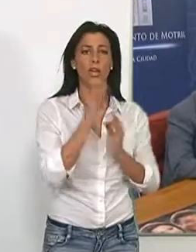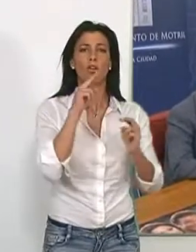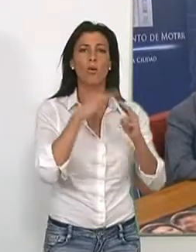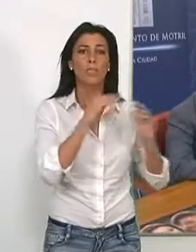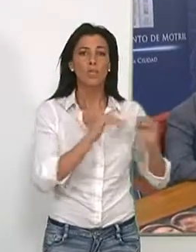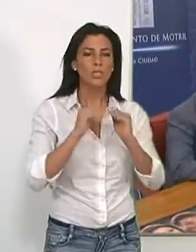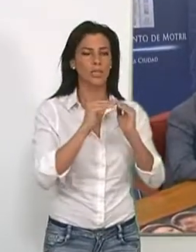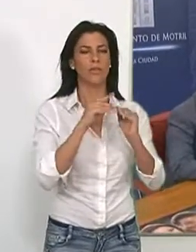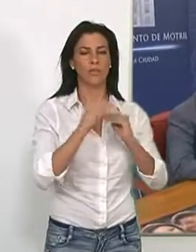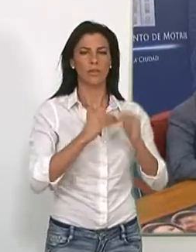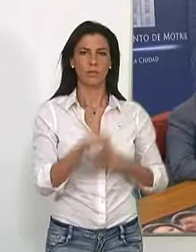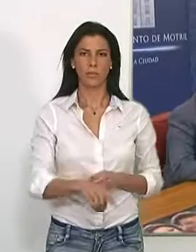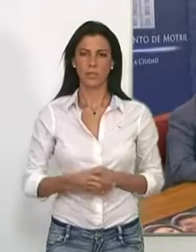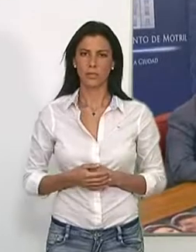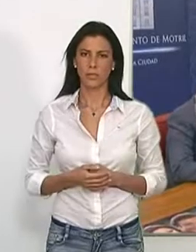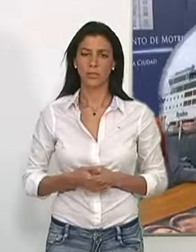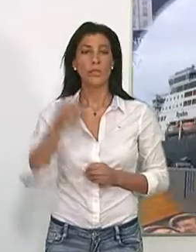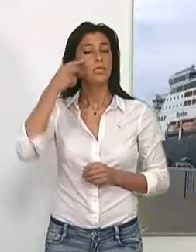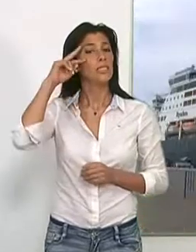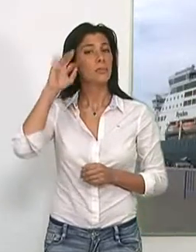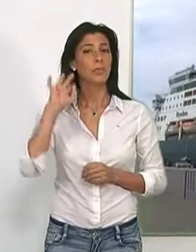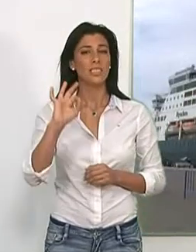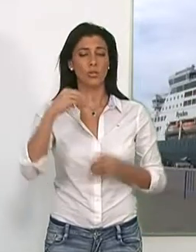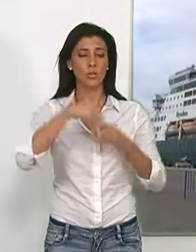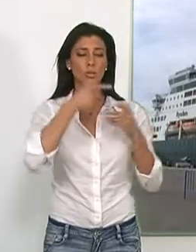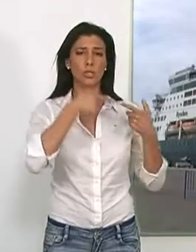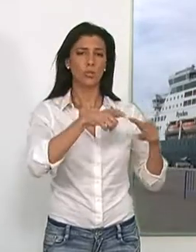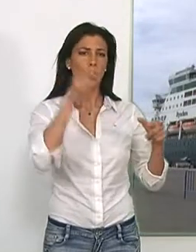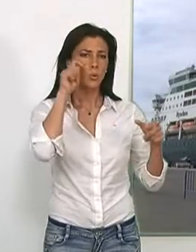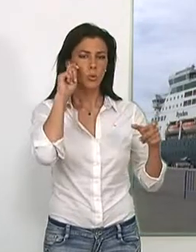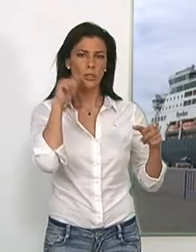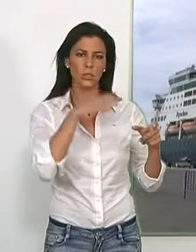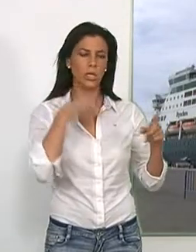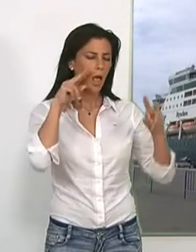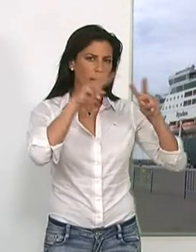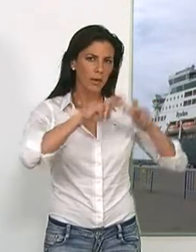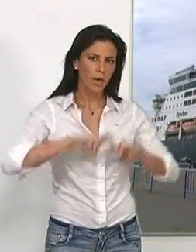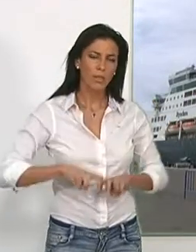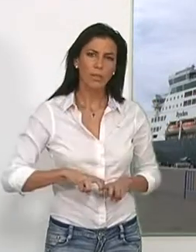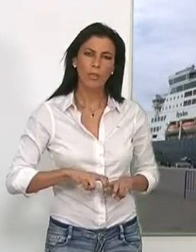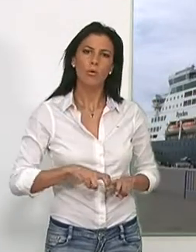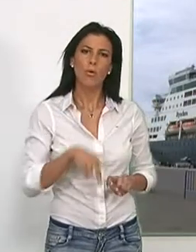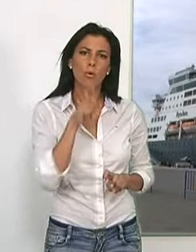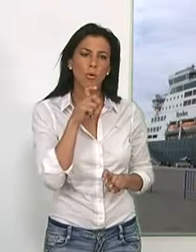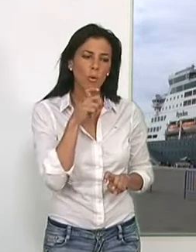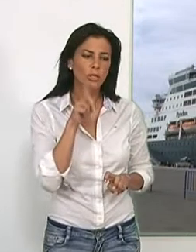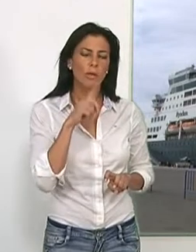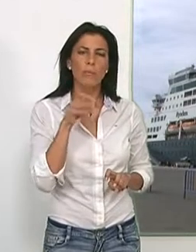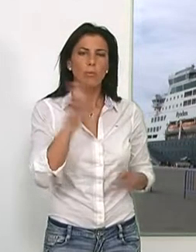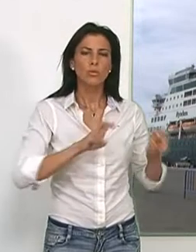sostenible expertos ante el sector turístico analizarán las expectativas y la oportunidad